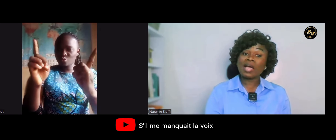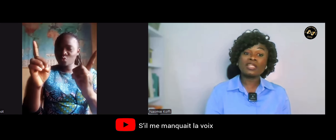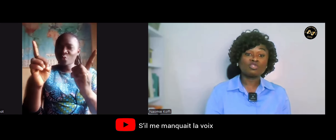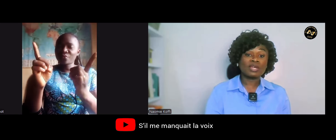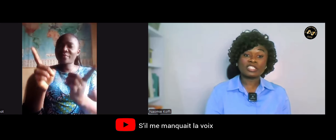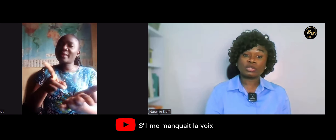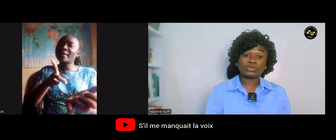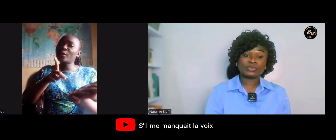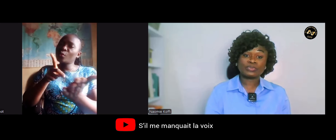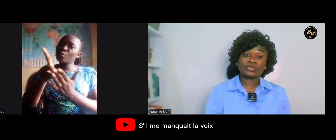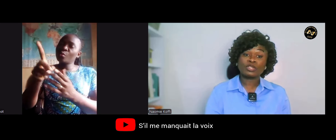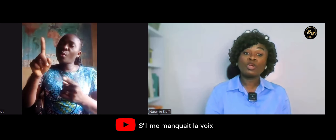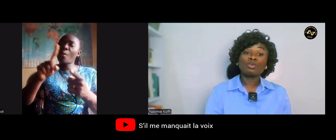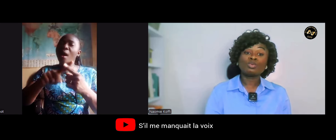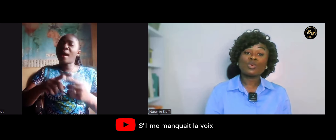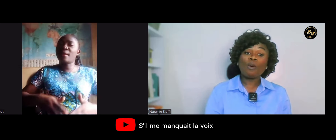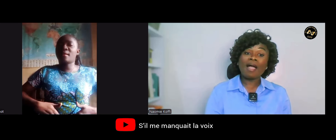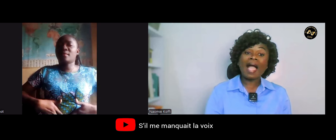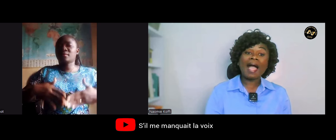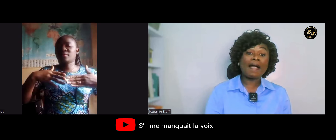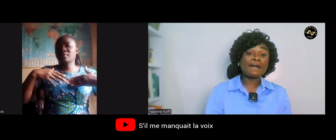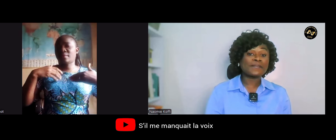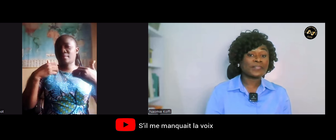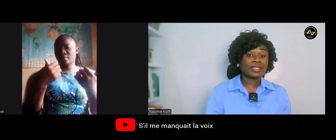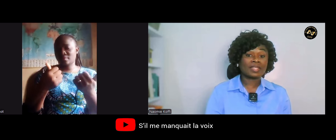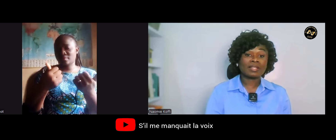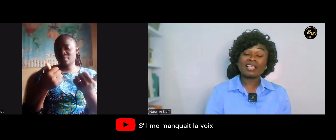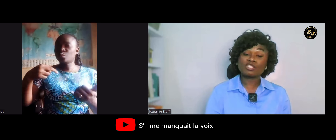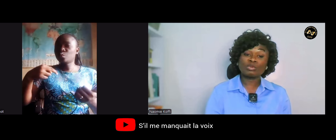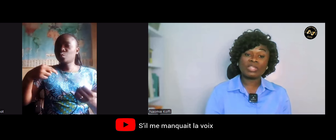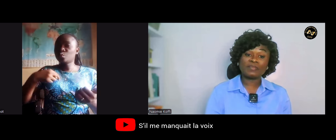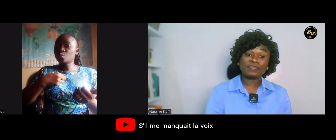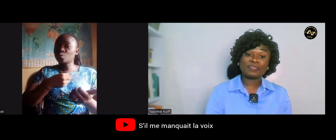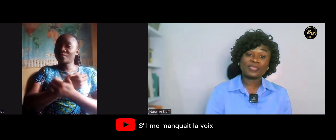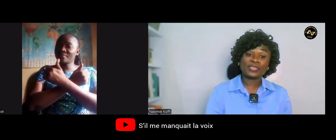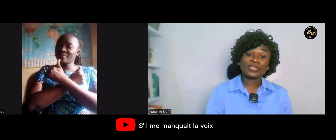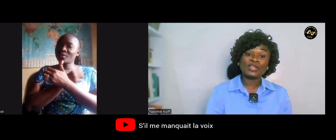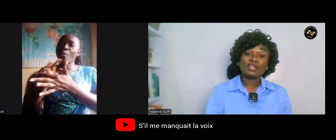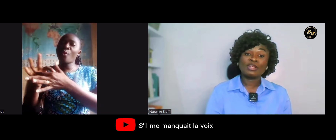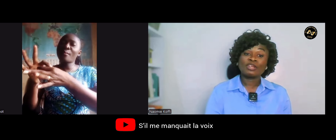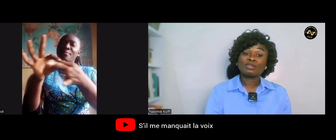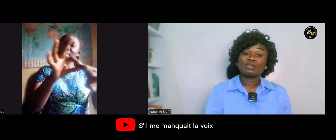droit à l'éducation, le droit à la santé.